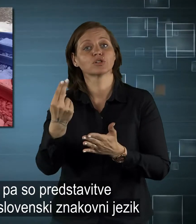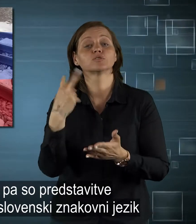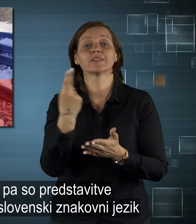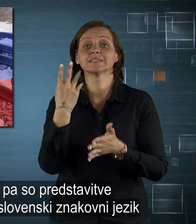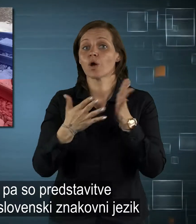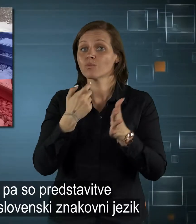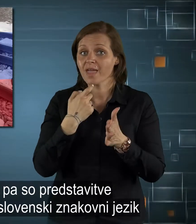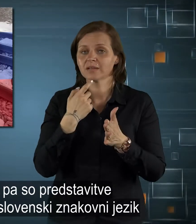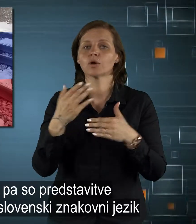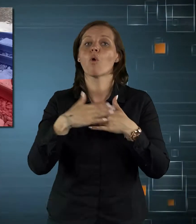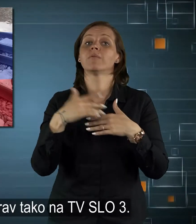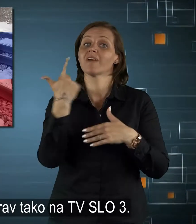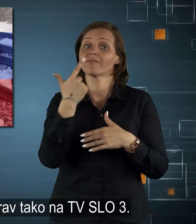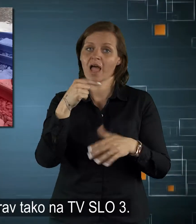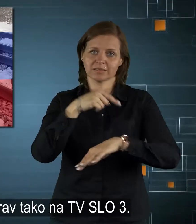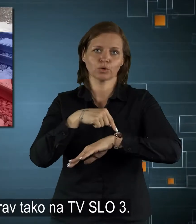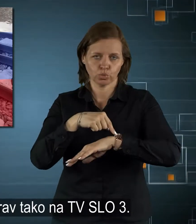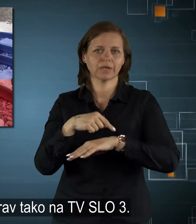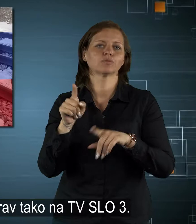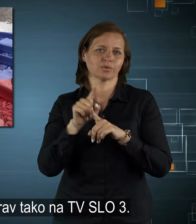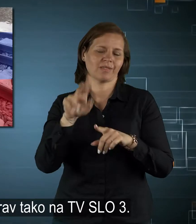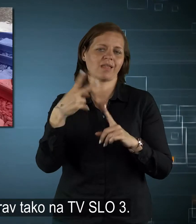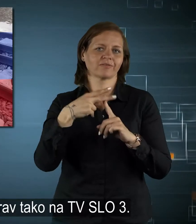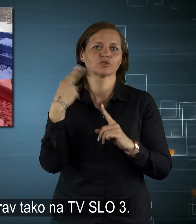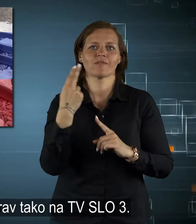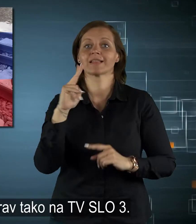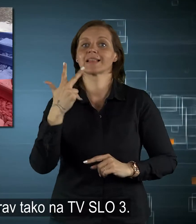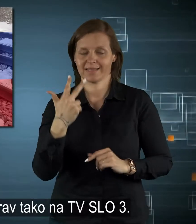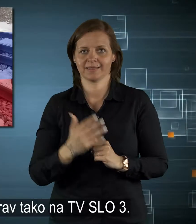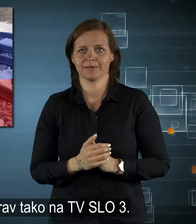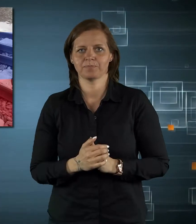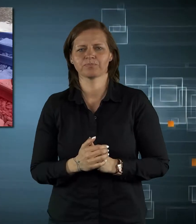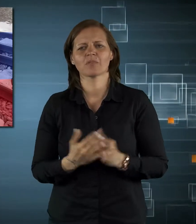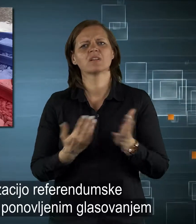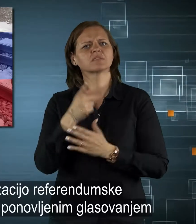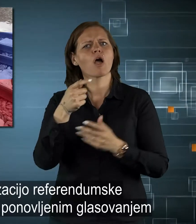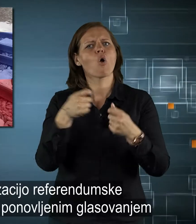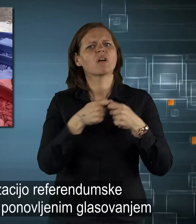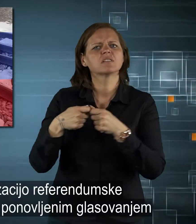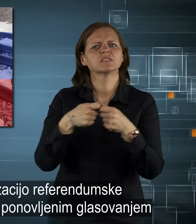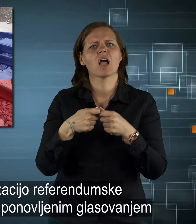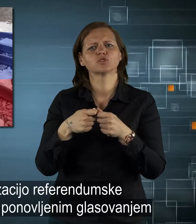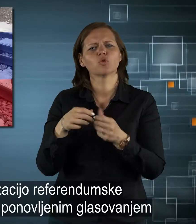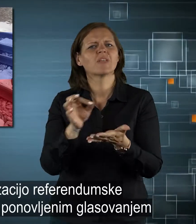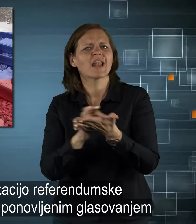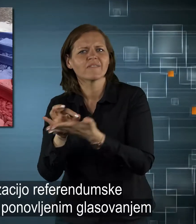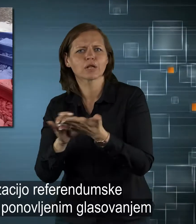ob 22. uri, prav tako na tretjem programu Televizije Slovenija. Za organizacijo referendumske kampanje